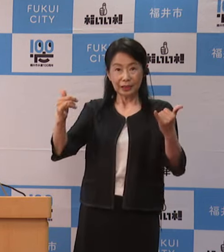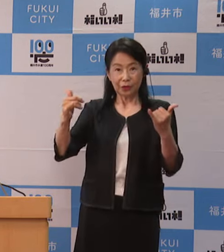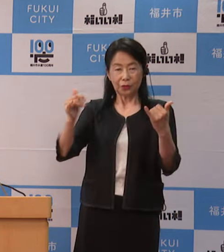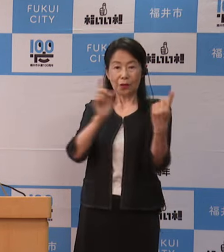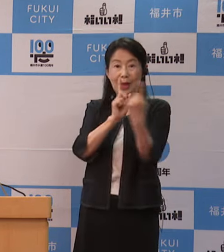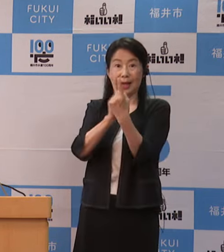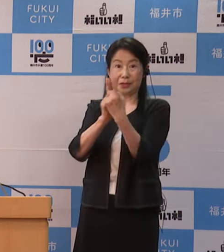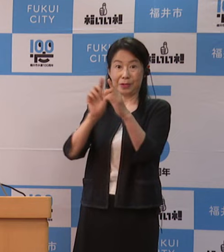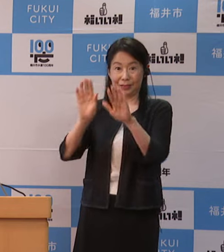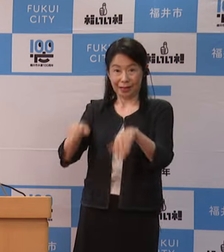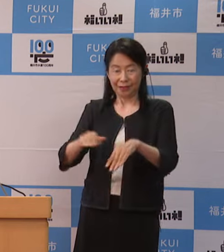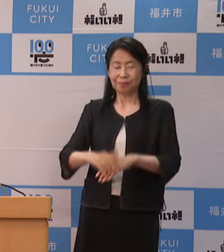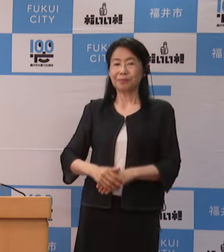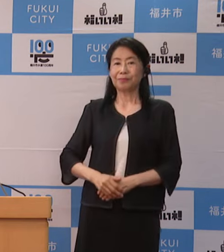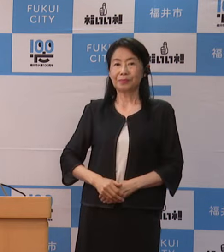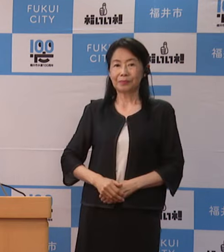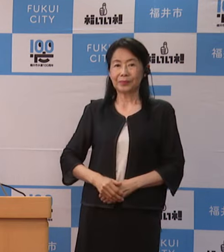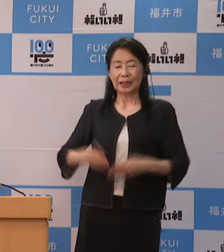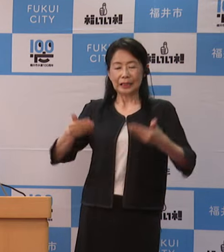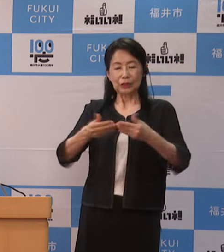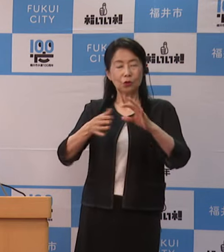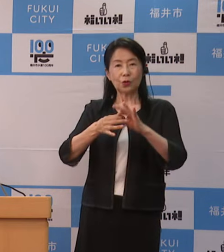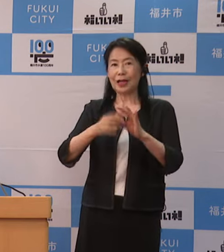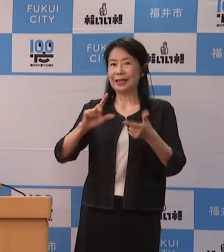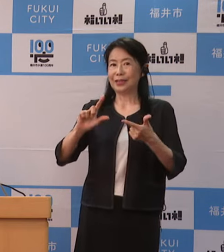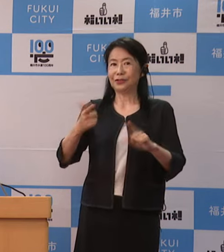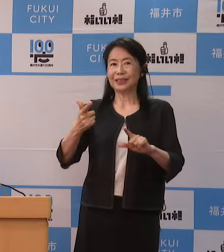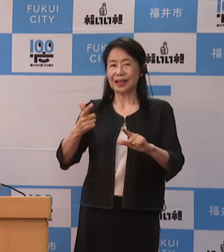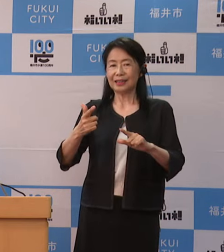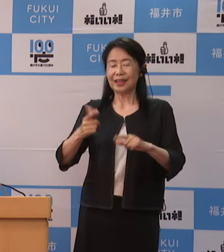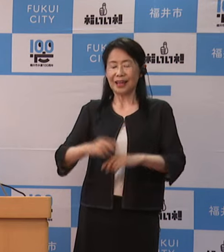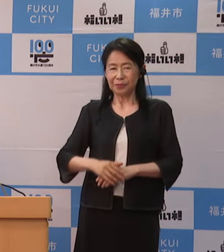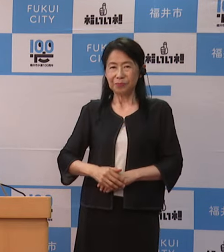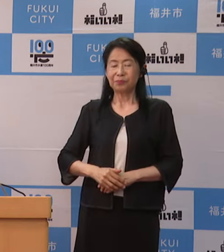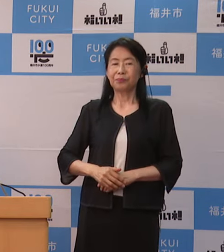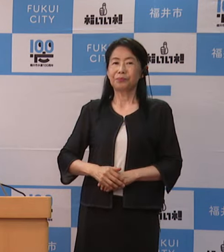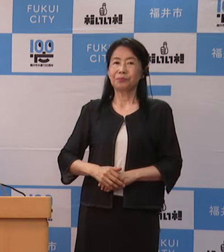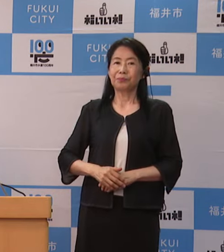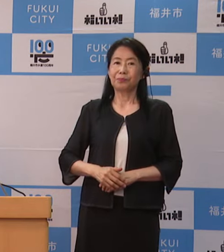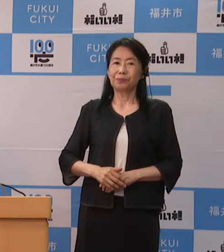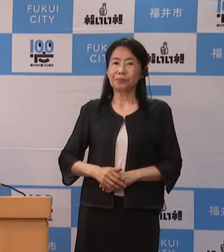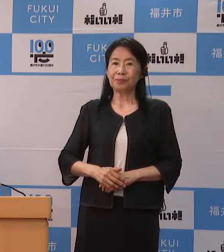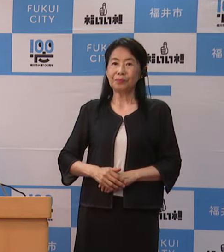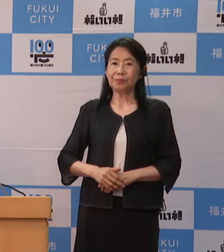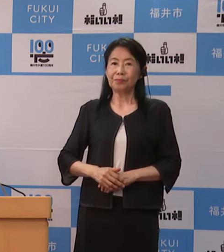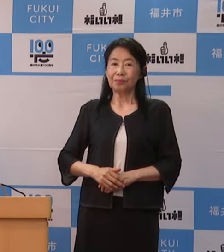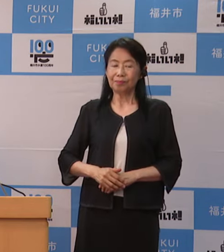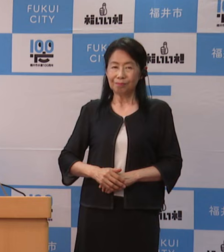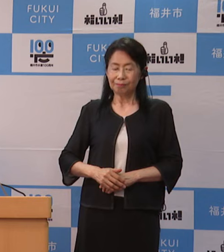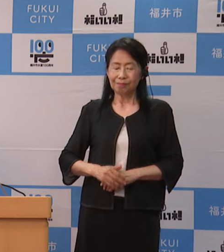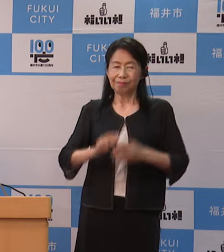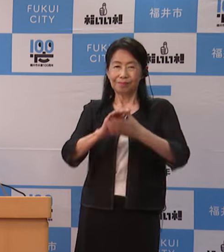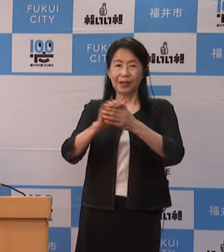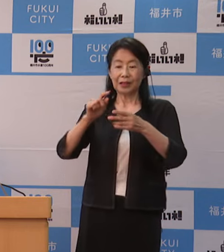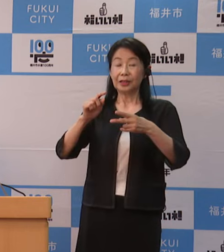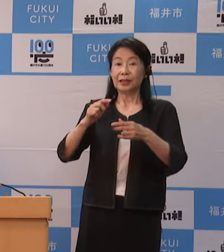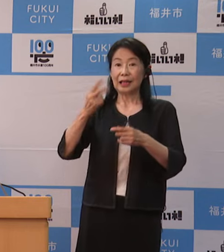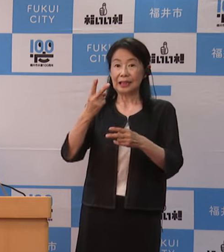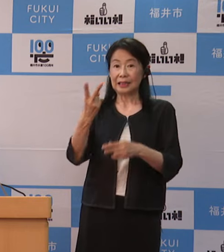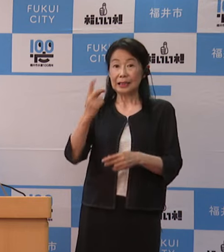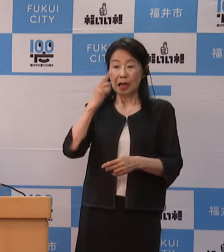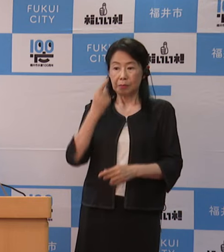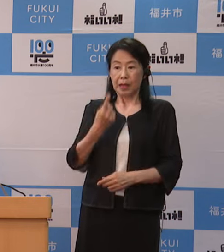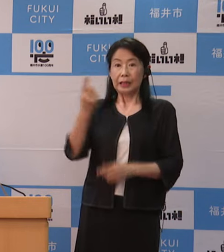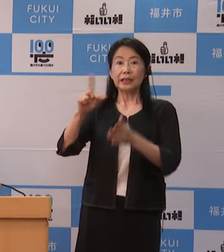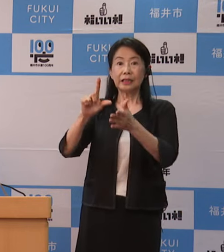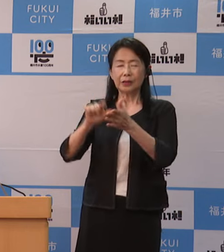ネスのトークではなくてですね、前とは違ってですね、ちょっと非常にフレンドリーな形でお話